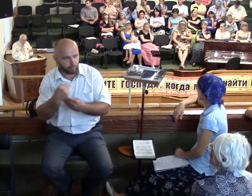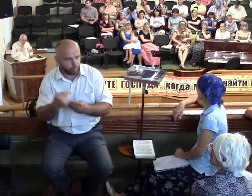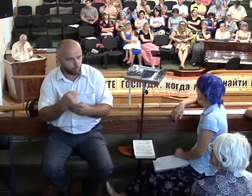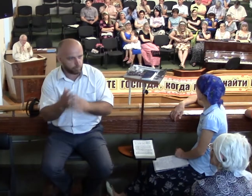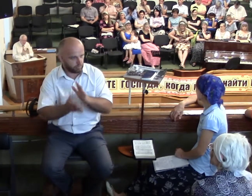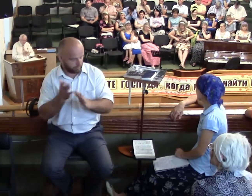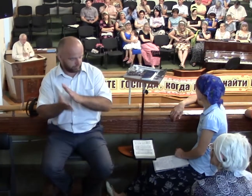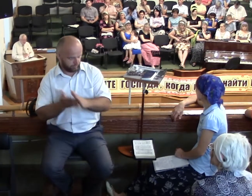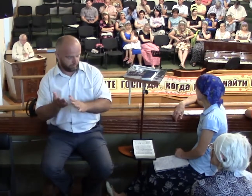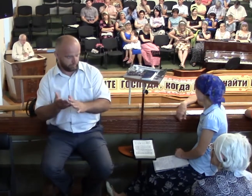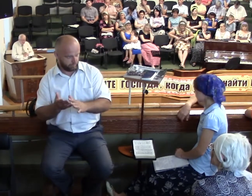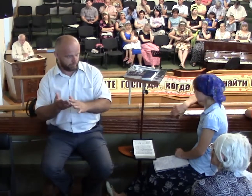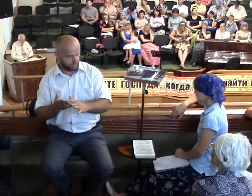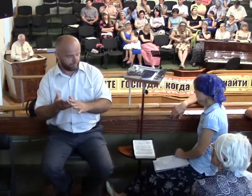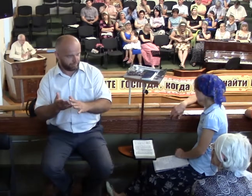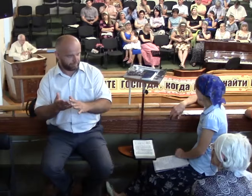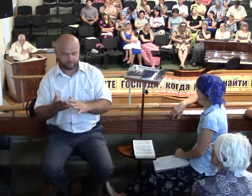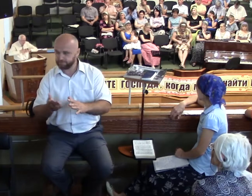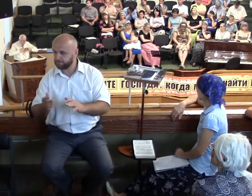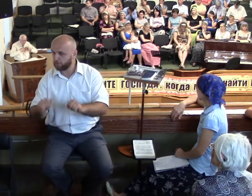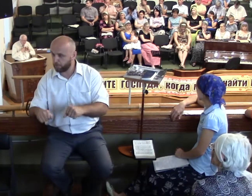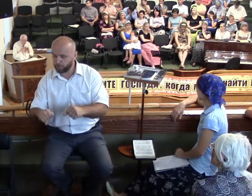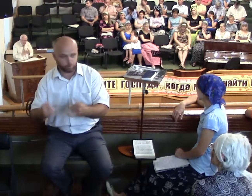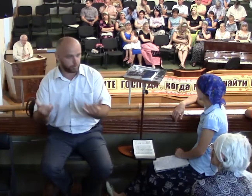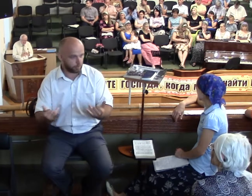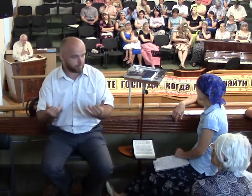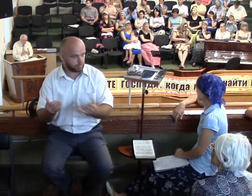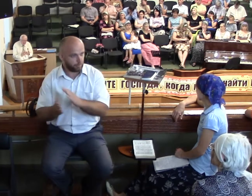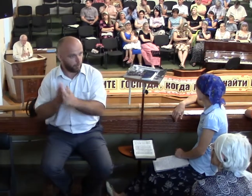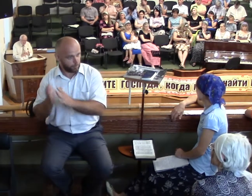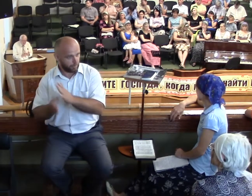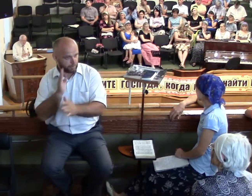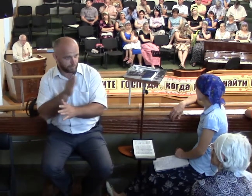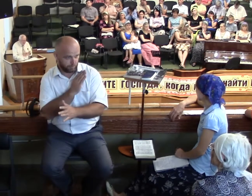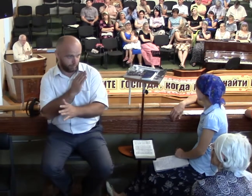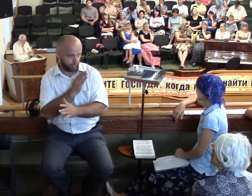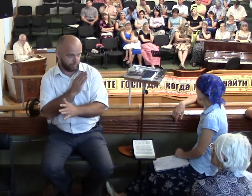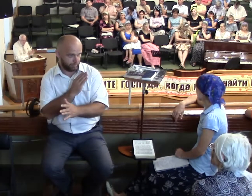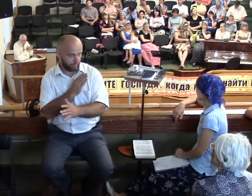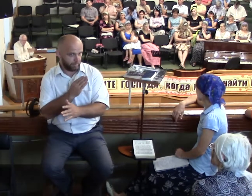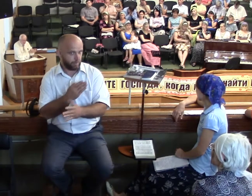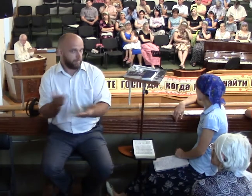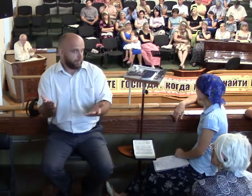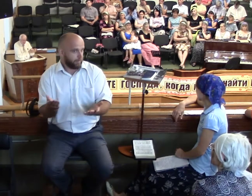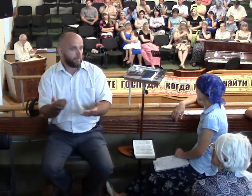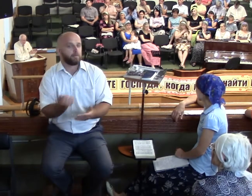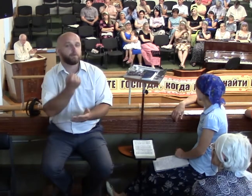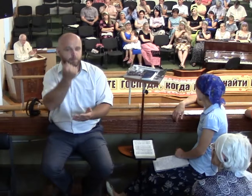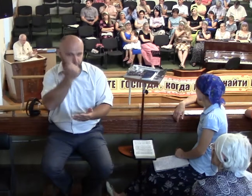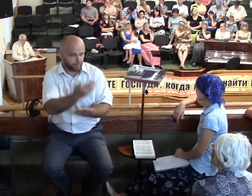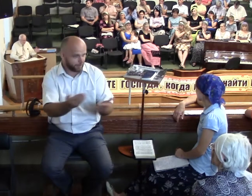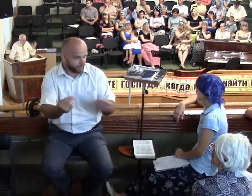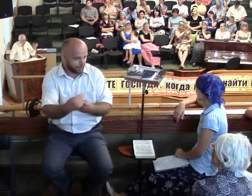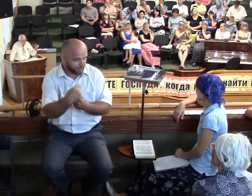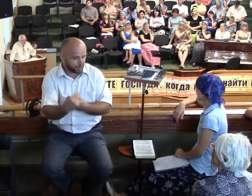нужно, знаете, отвернуться от греха, нужно сопротивляться, когда плоть везет назад тебя в то болото, с которого ты